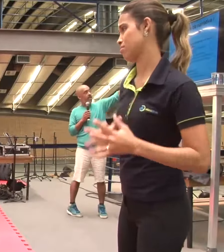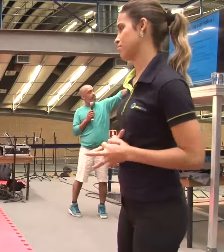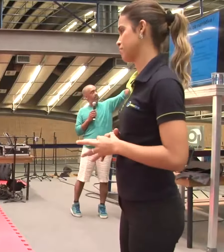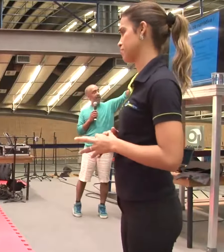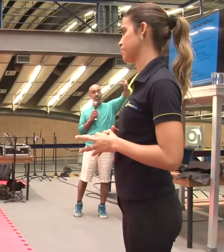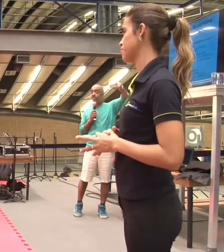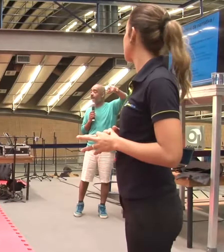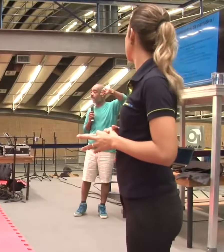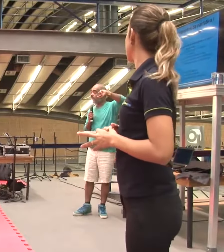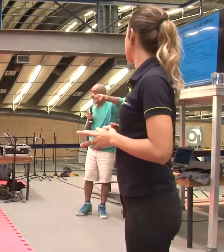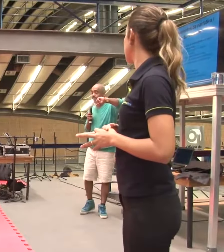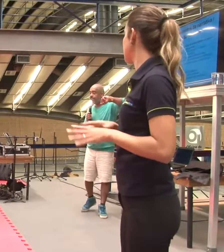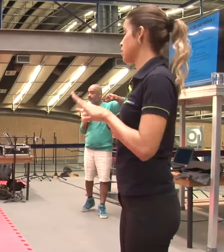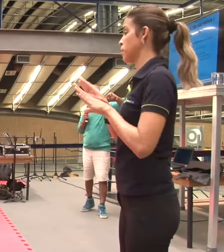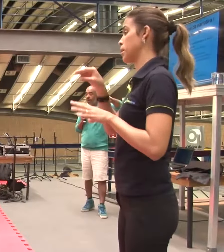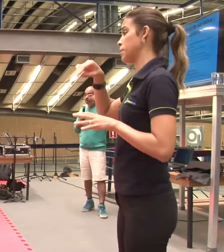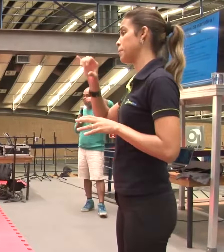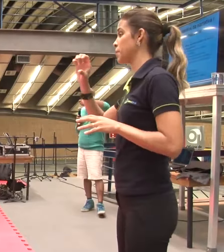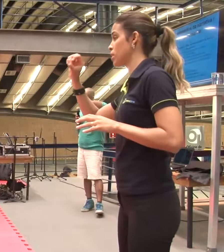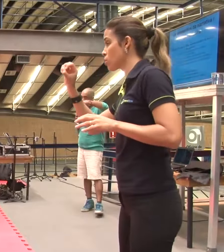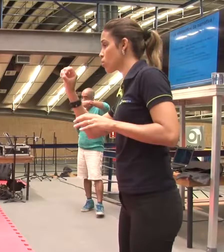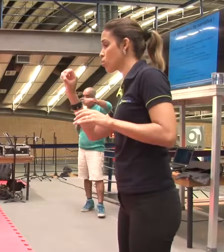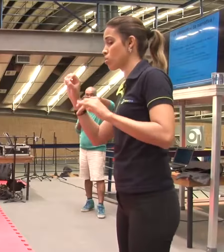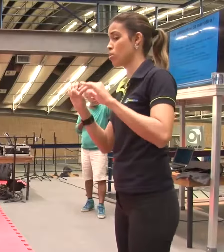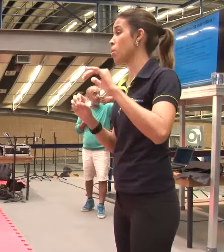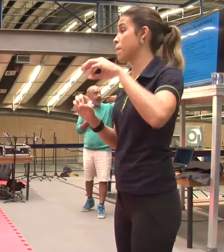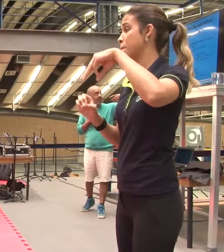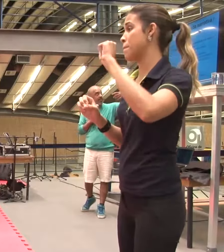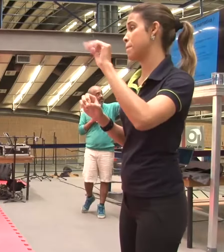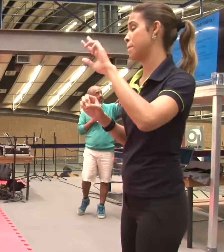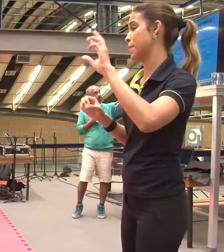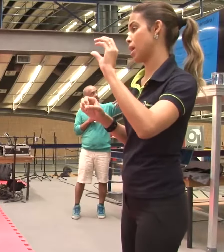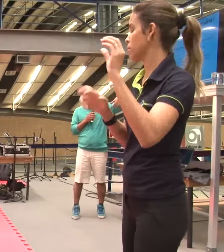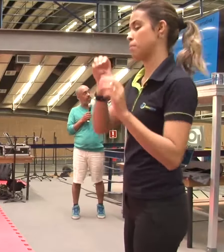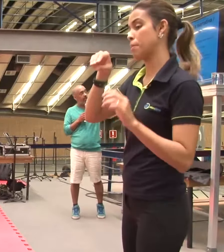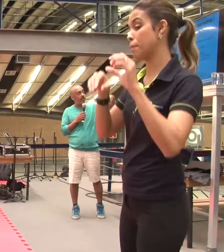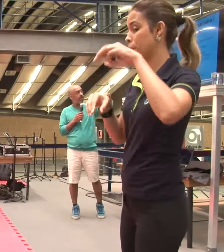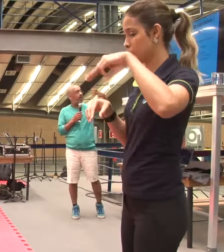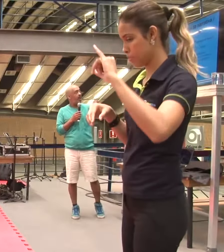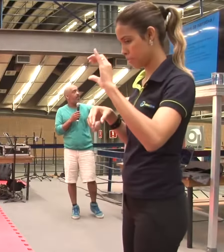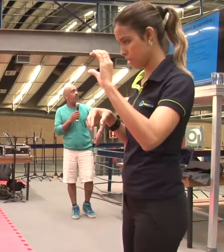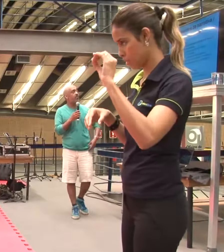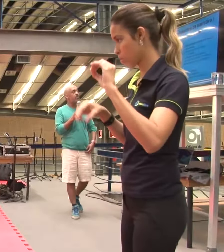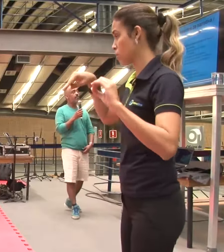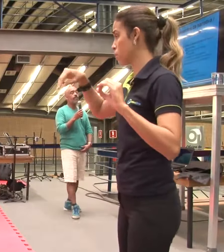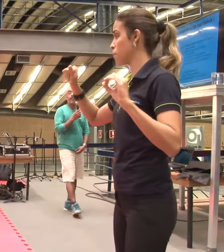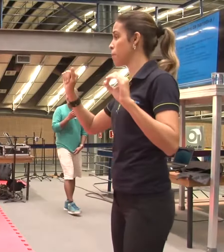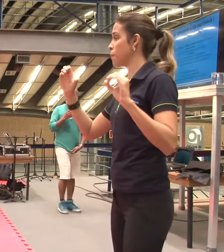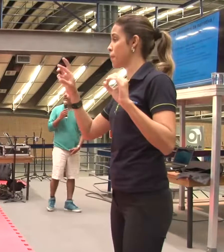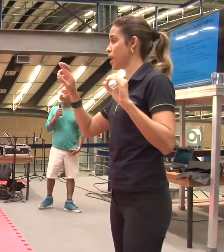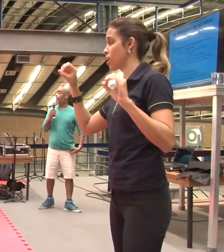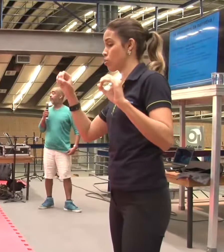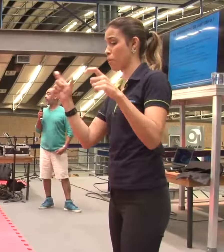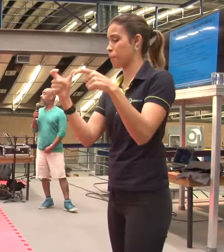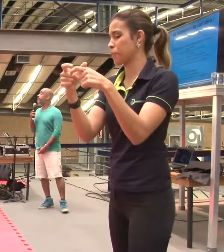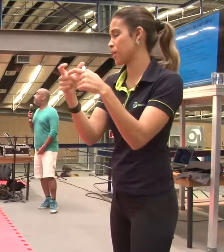O micro versus o macro. O micro espaço, o grande espaço. A questão do recorte metonímico e o uso